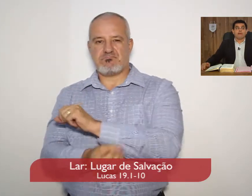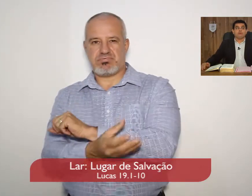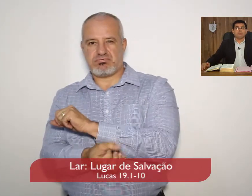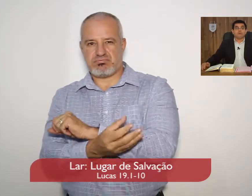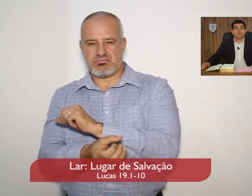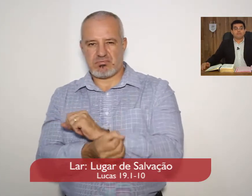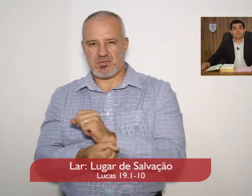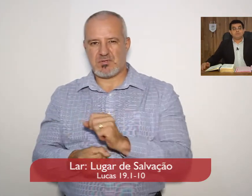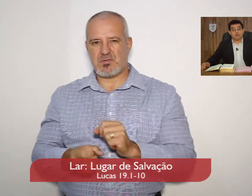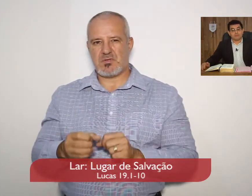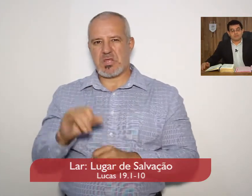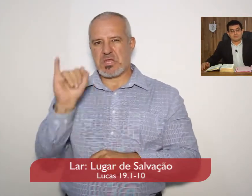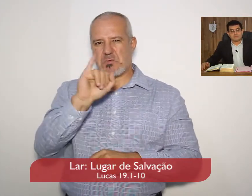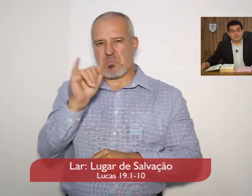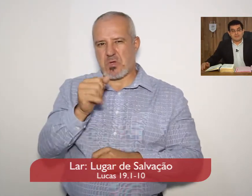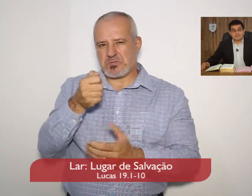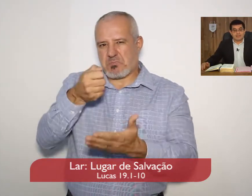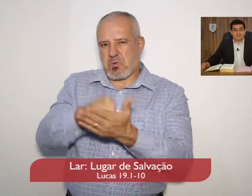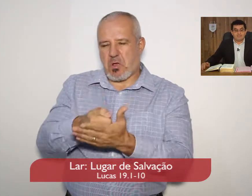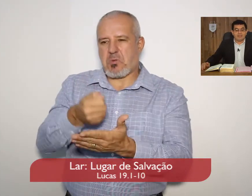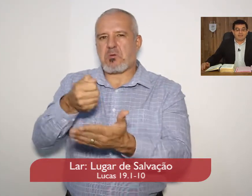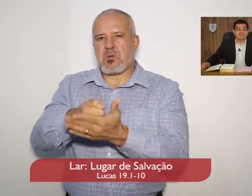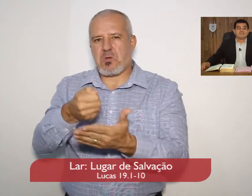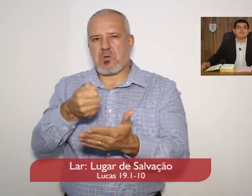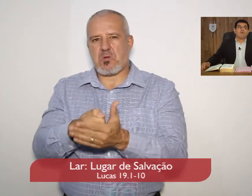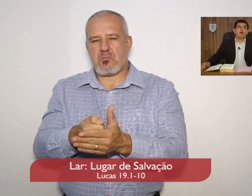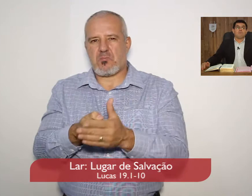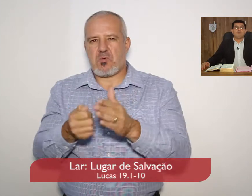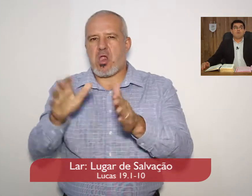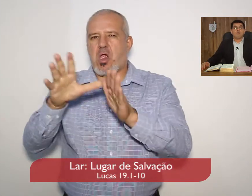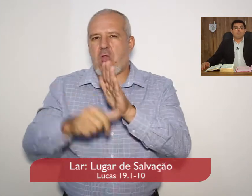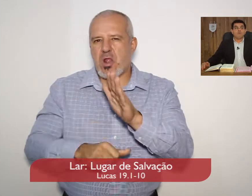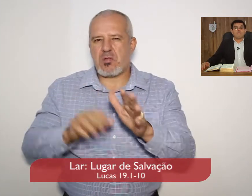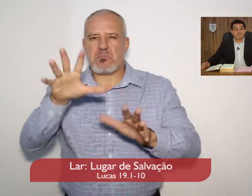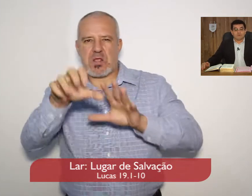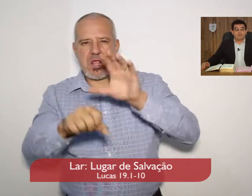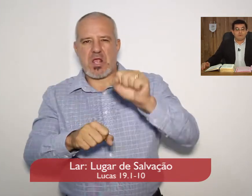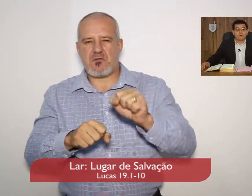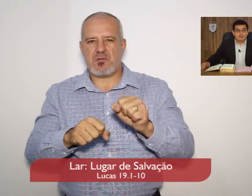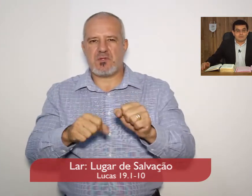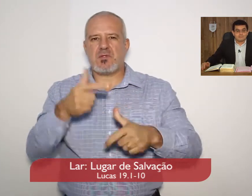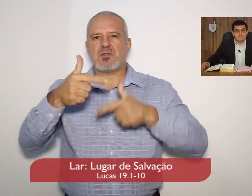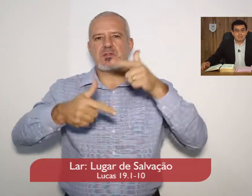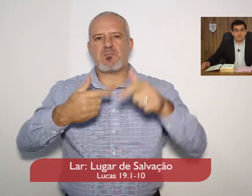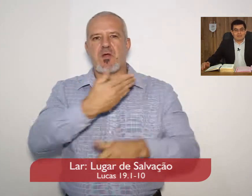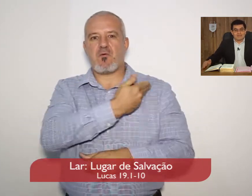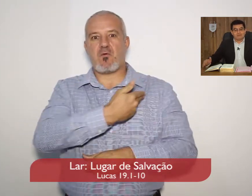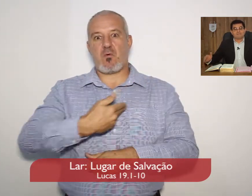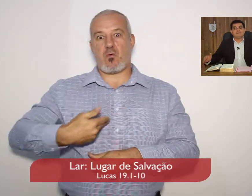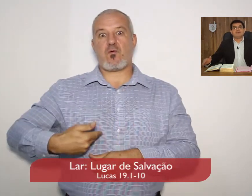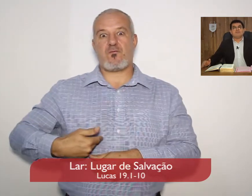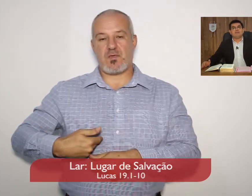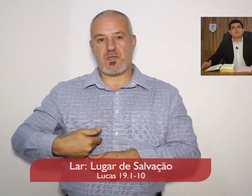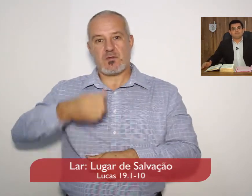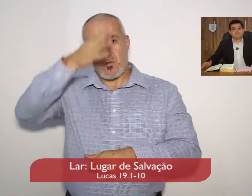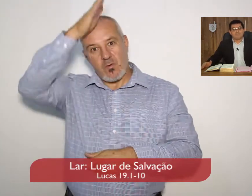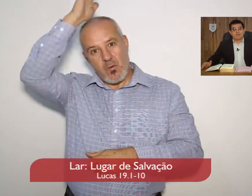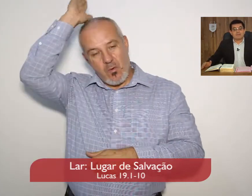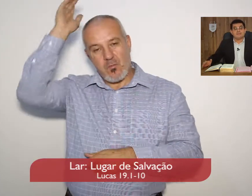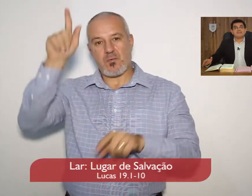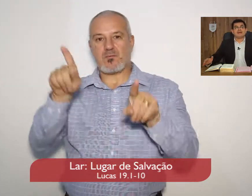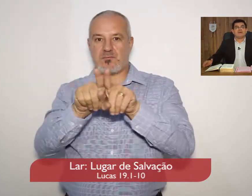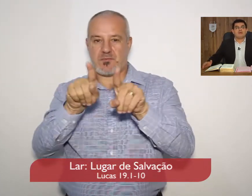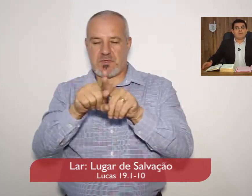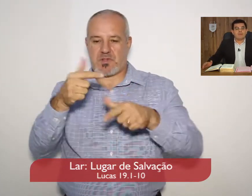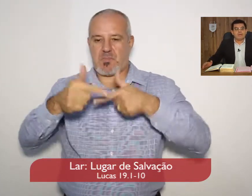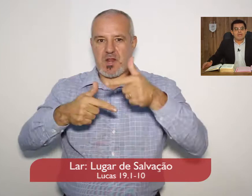um cobrador de impostos, servia desta forma o governo romano. Mas nós entendemos